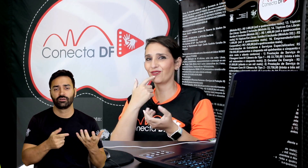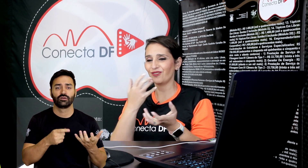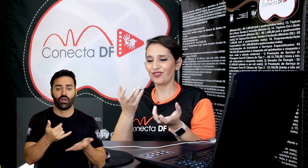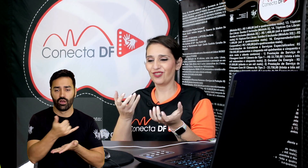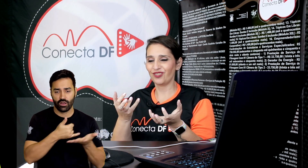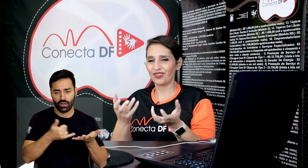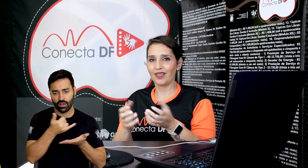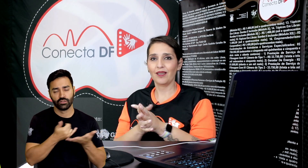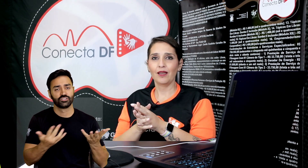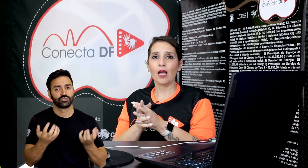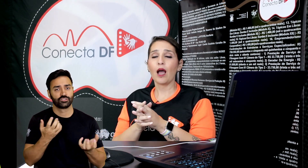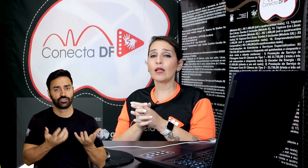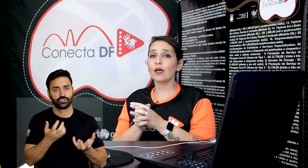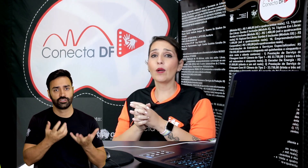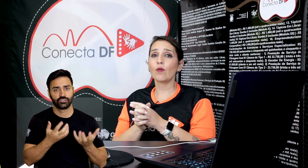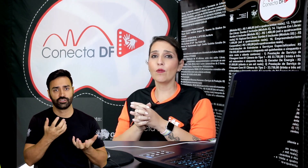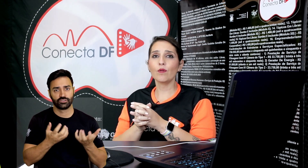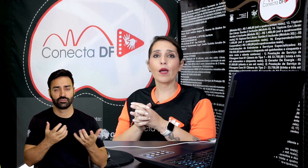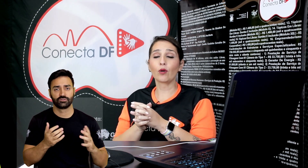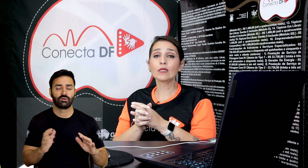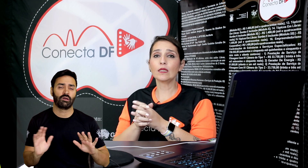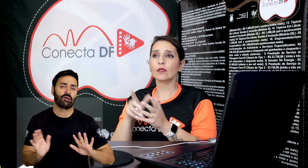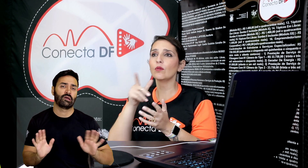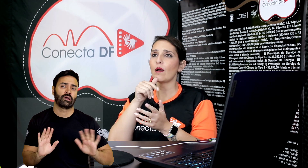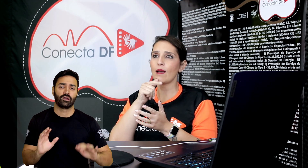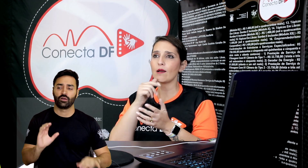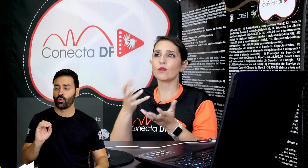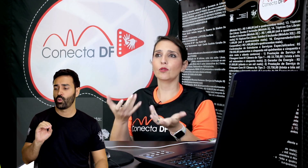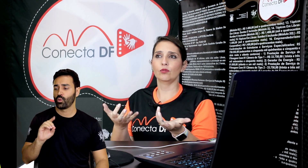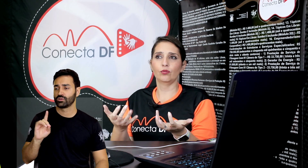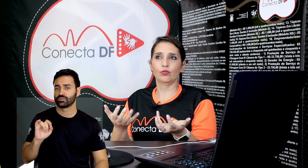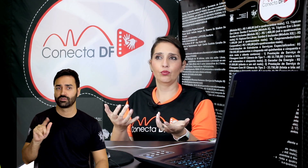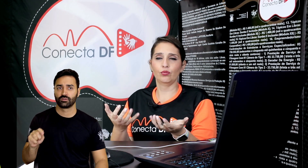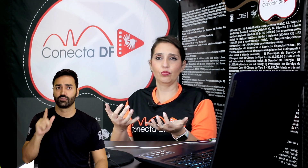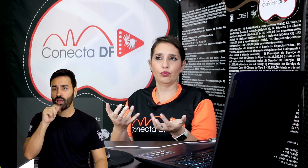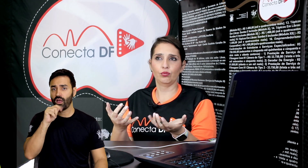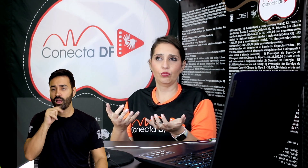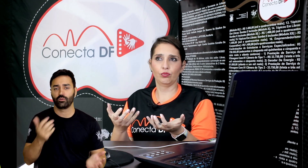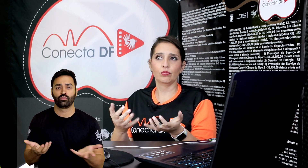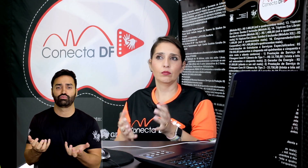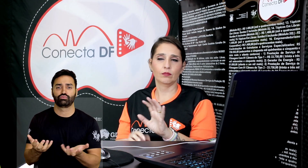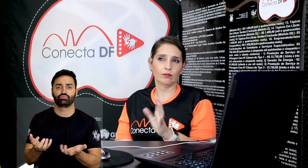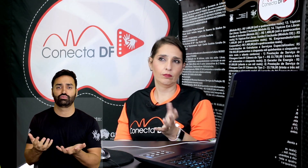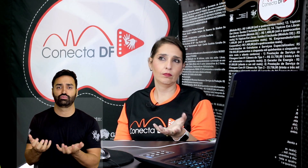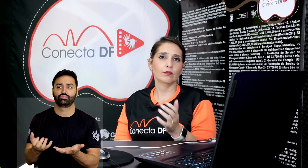tem o... Ah, não, é cozido, água.